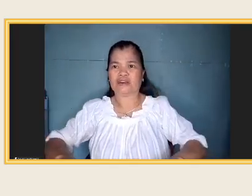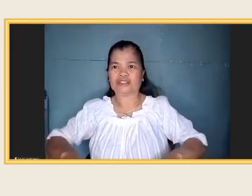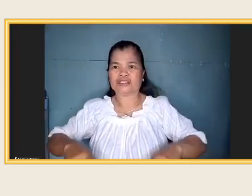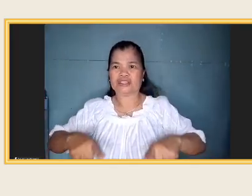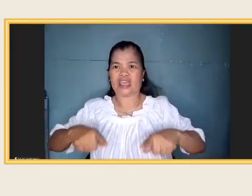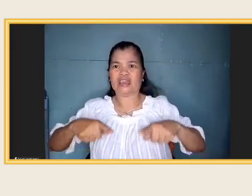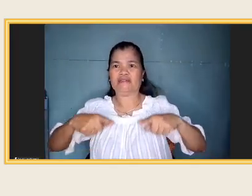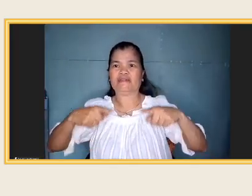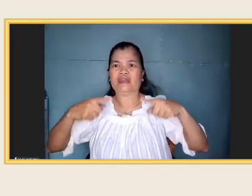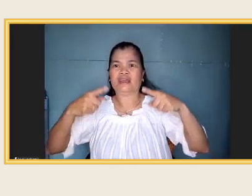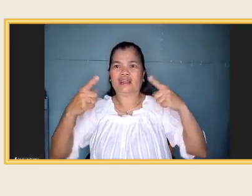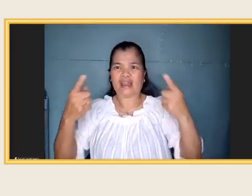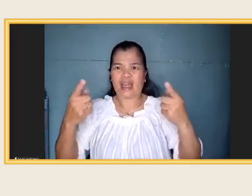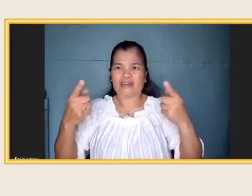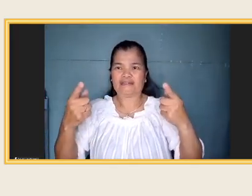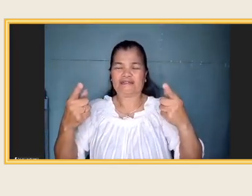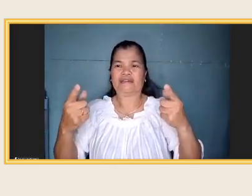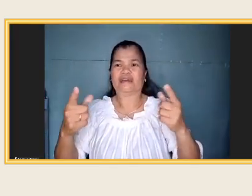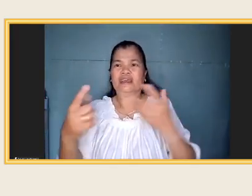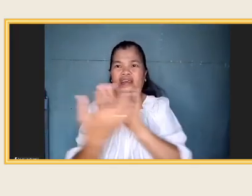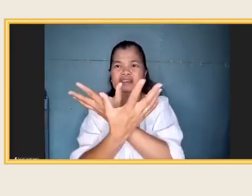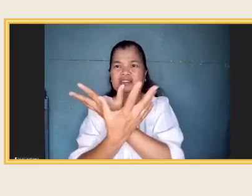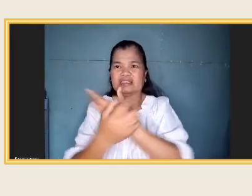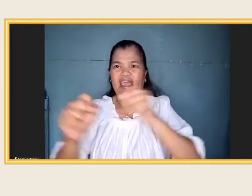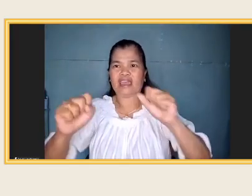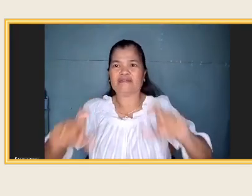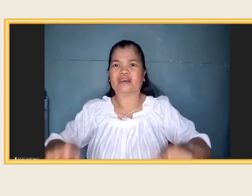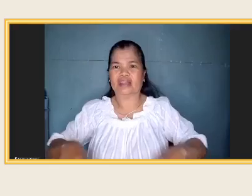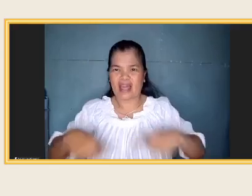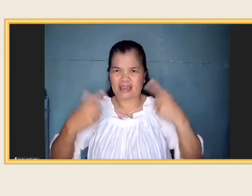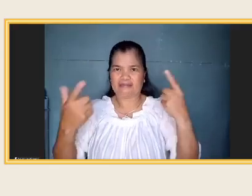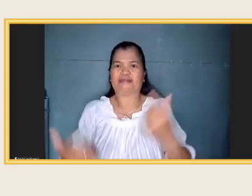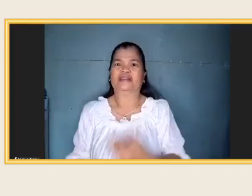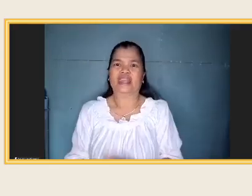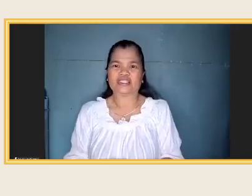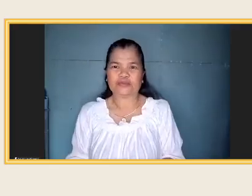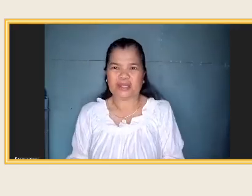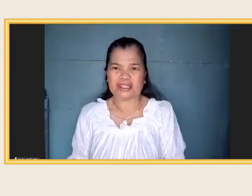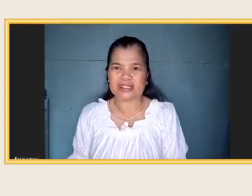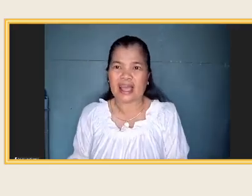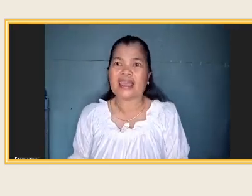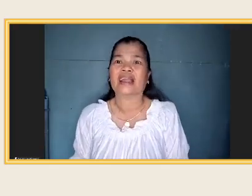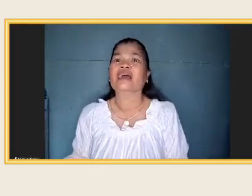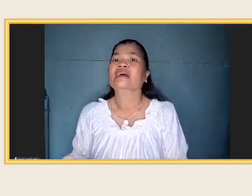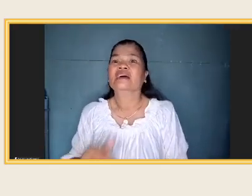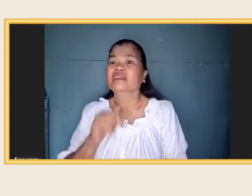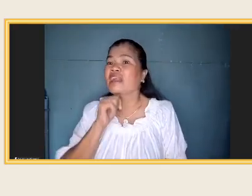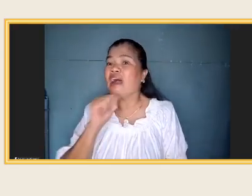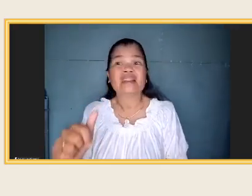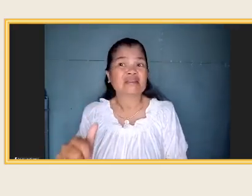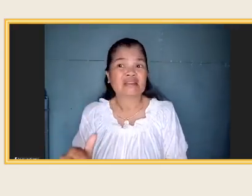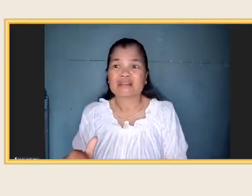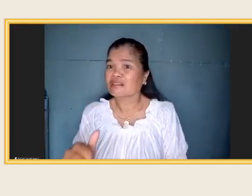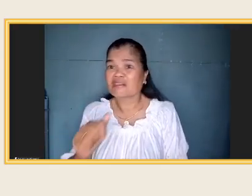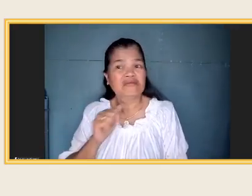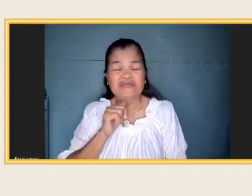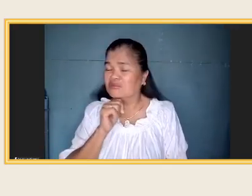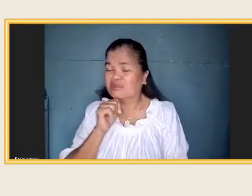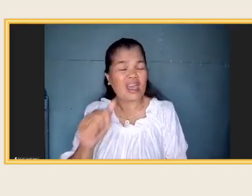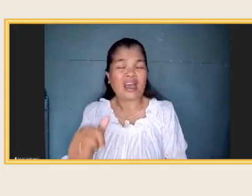save, or save life. Save life. Next, please. Ayan. Not